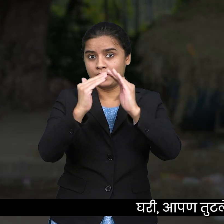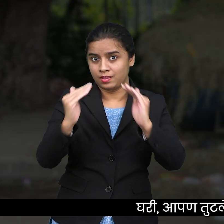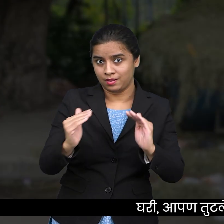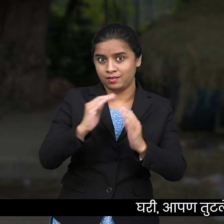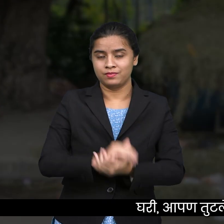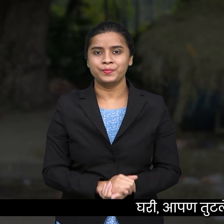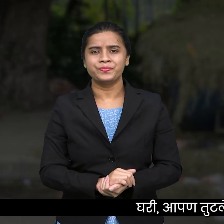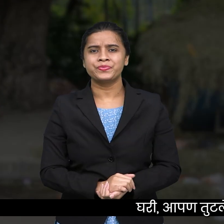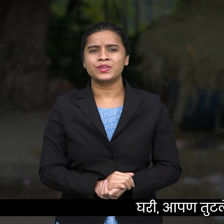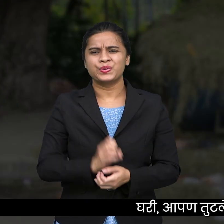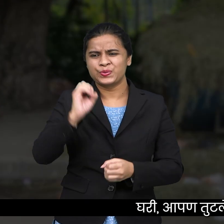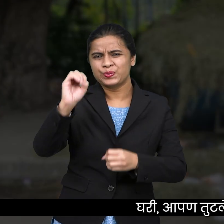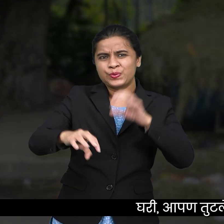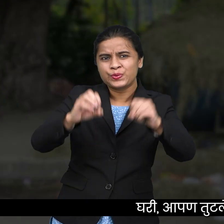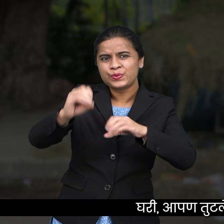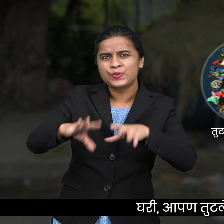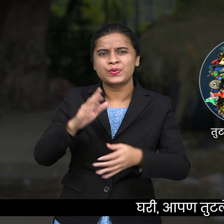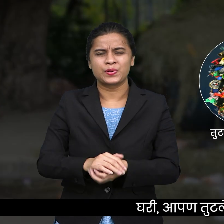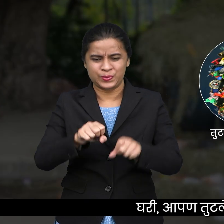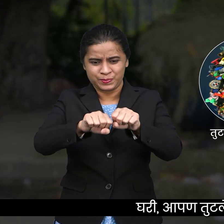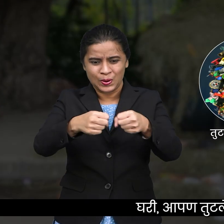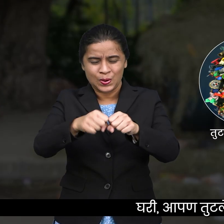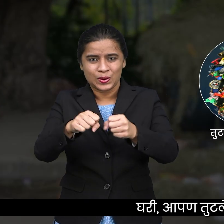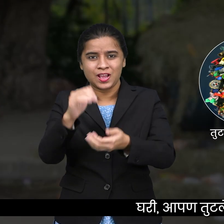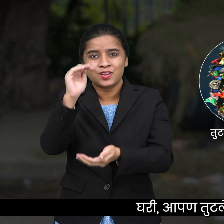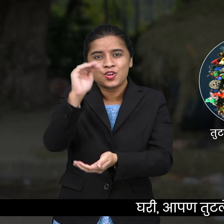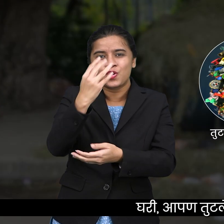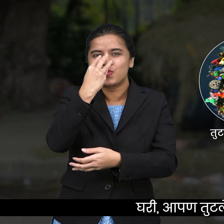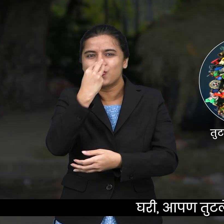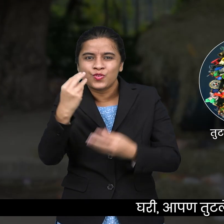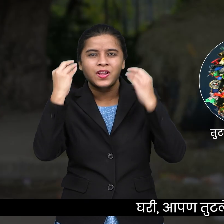घरी आपण तुटलेली खेळणी, जुने कपडे, बूट